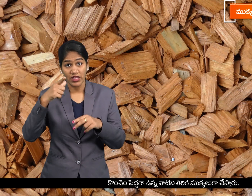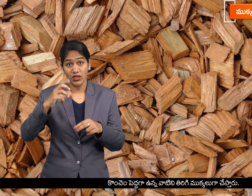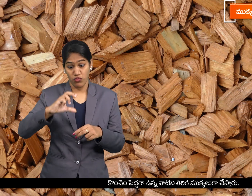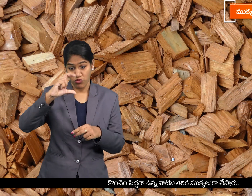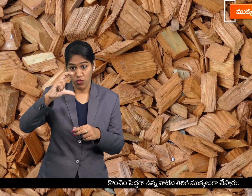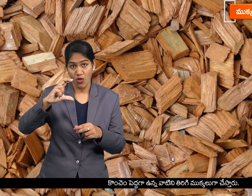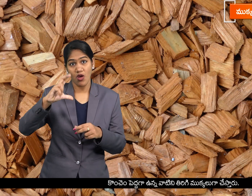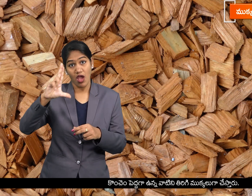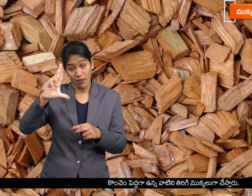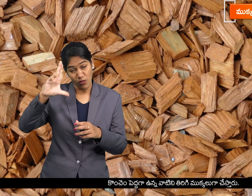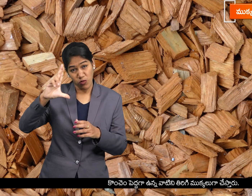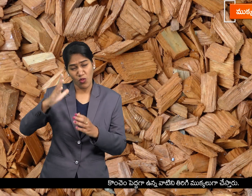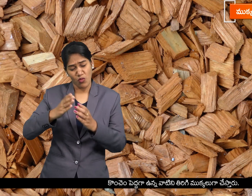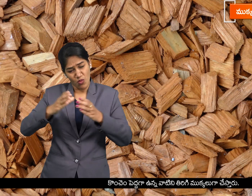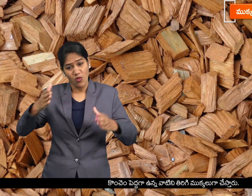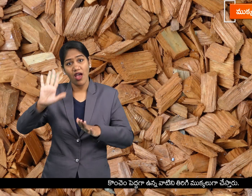చేస్తారు.